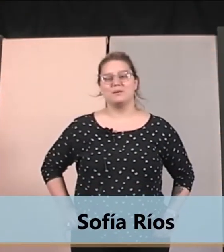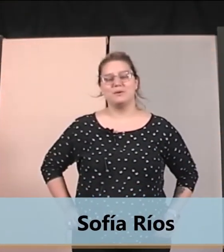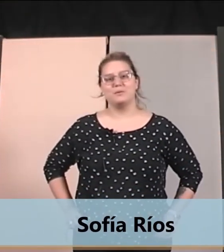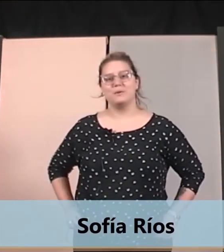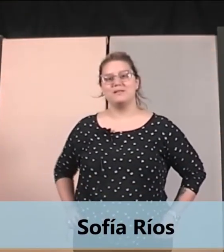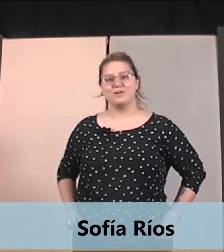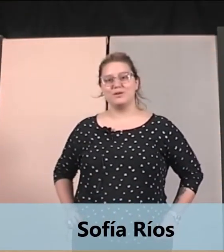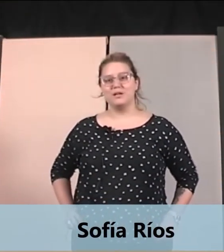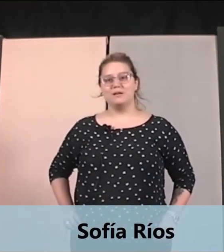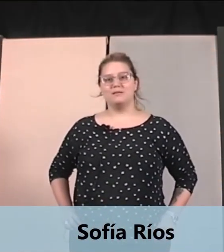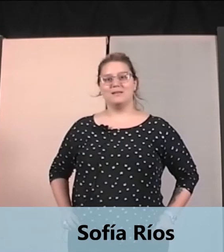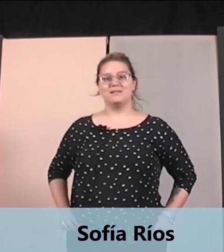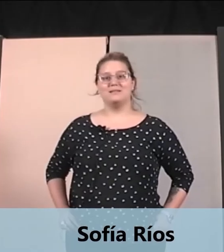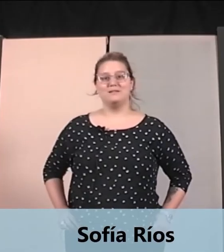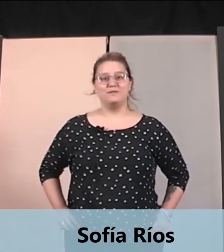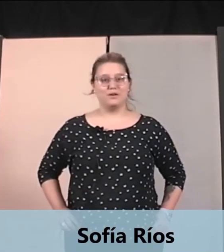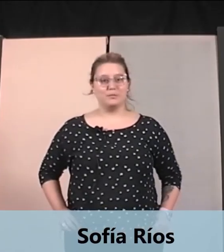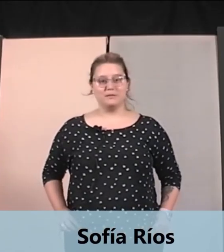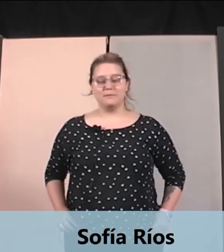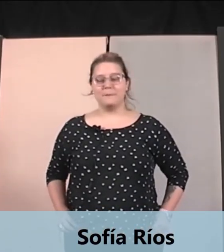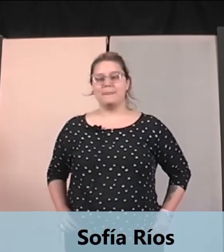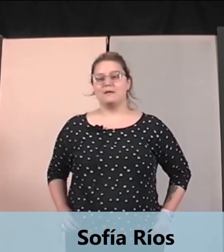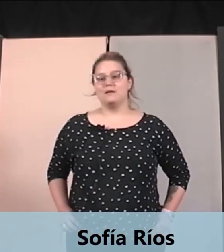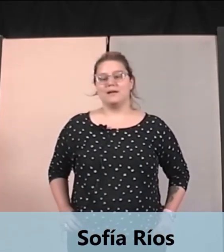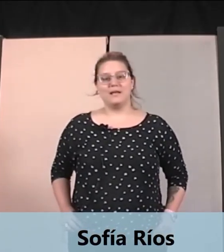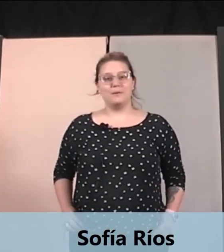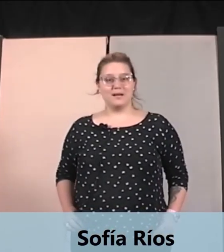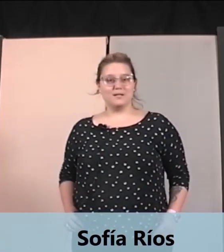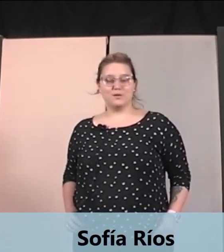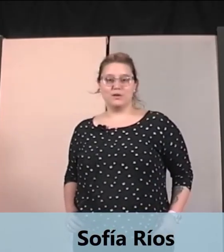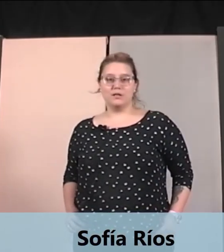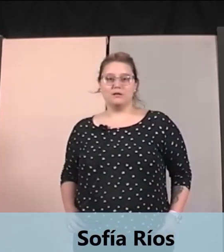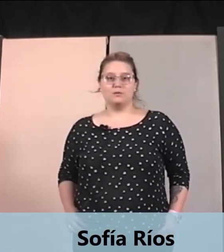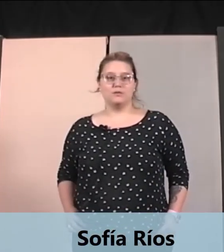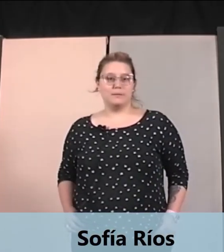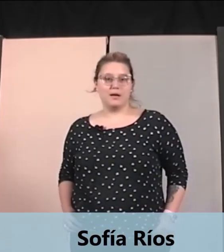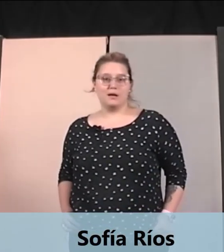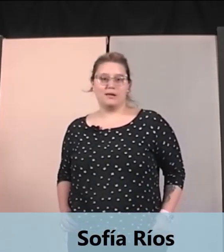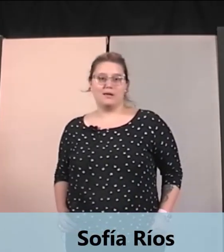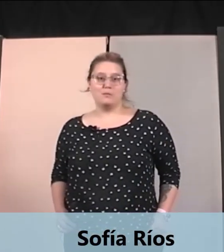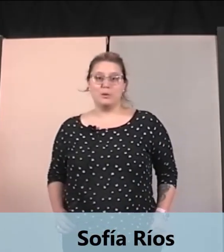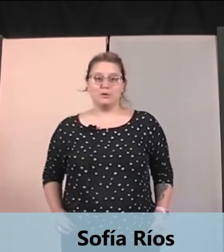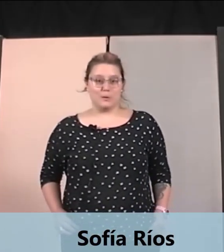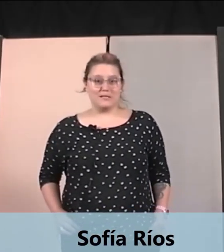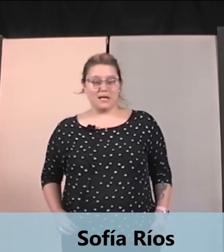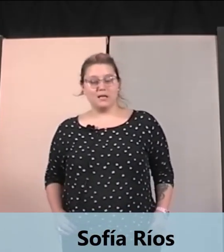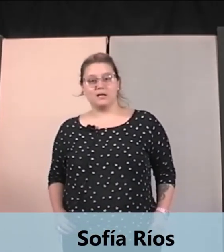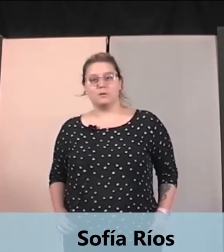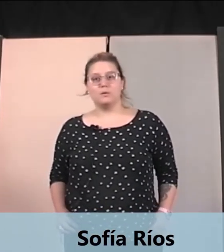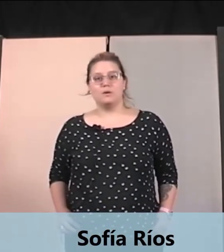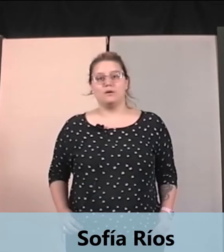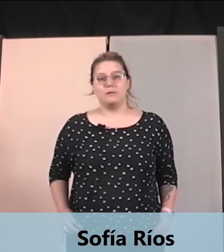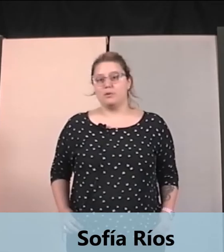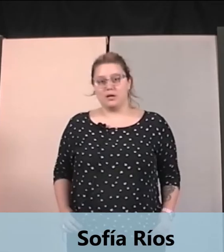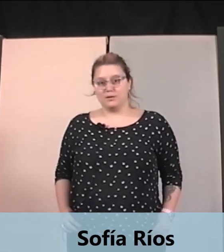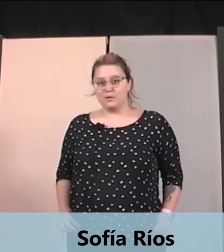a una nueva edición de Zed Informa Quería hablarles hoy de un tema muy controversial Que estuvo en boca de todos